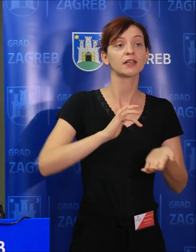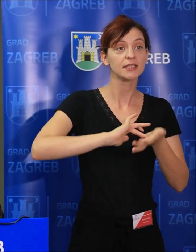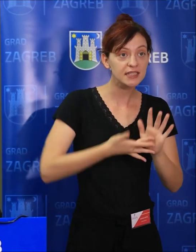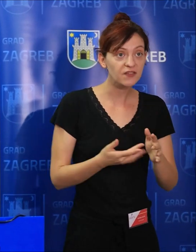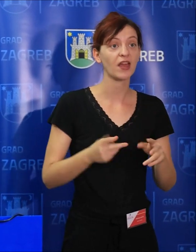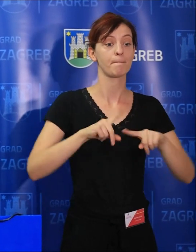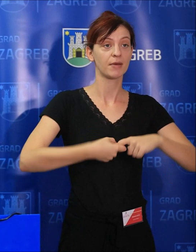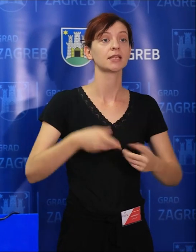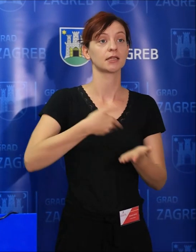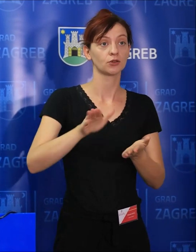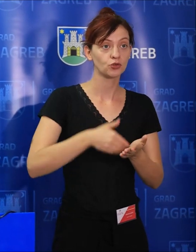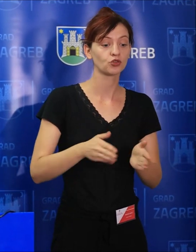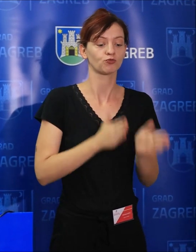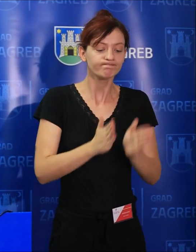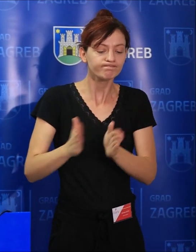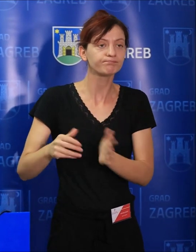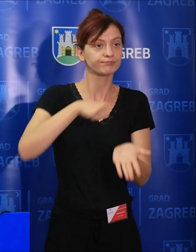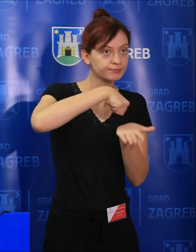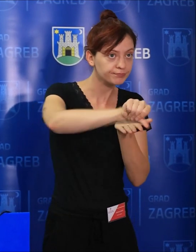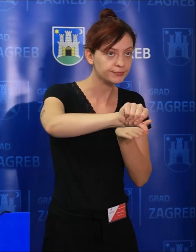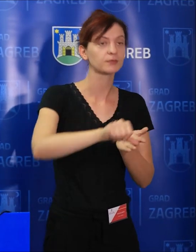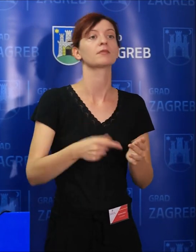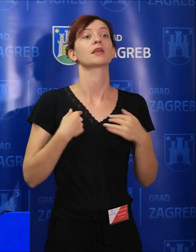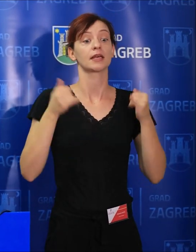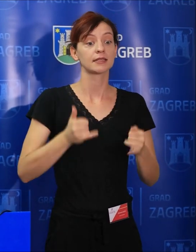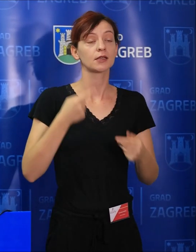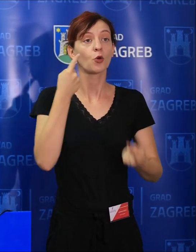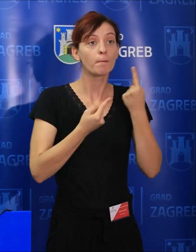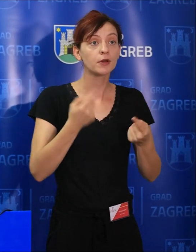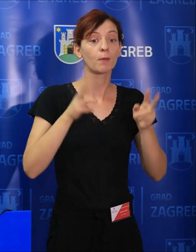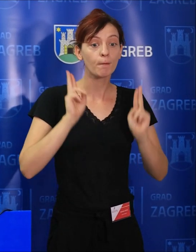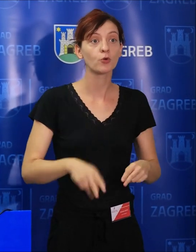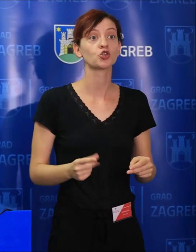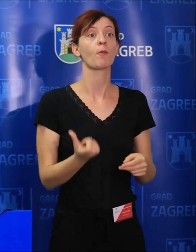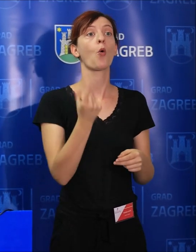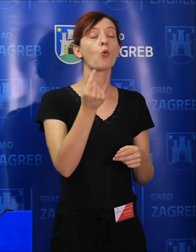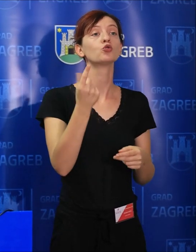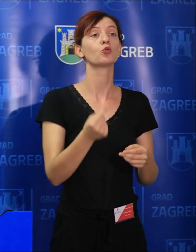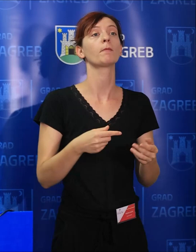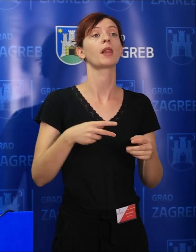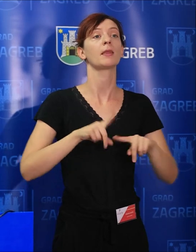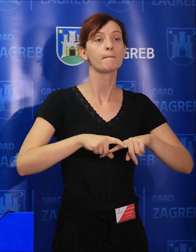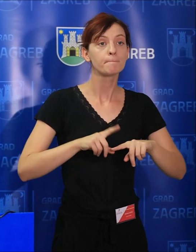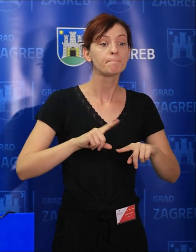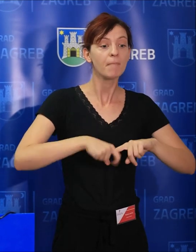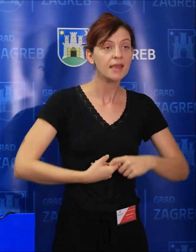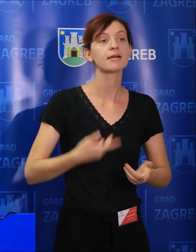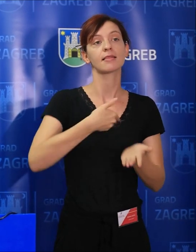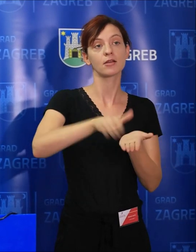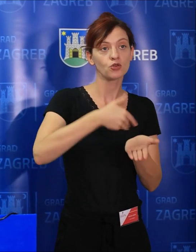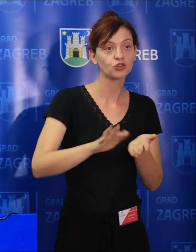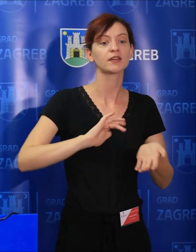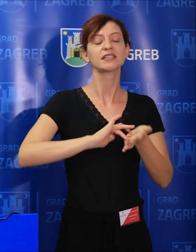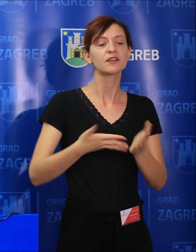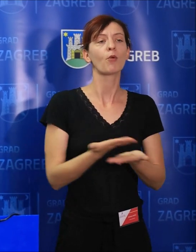materijalne troškove u redovno podmirenje, sada smo u prilici uduplati materijalne troškove svim vrtićima, svim osnovnim školama, svim